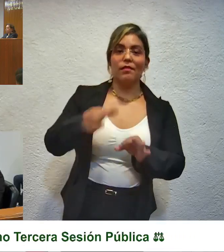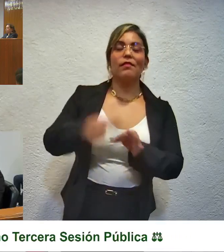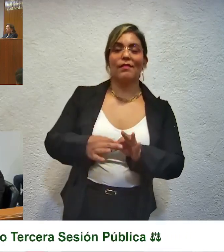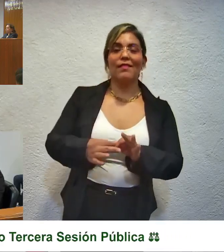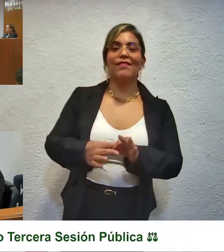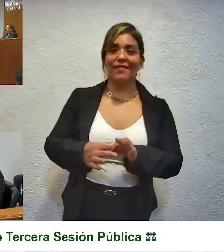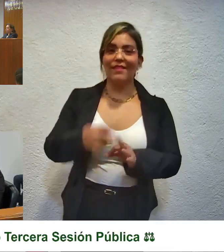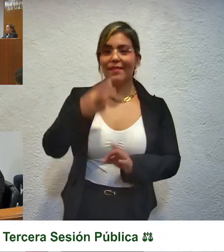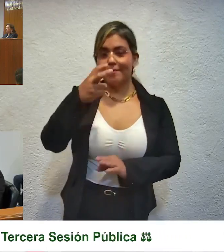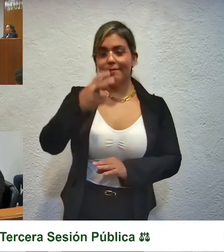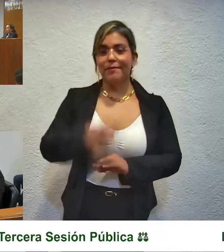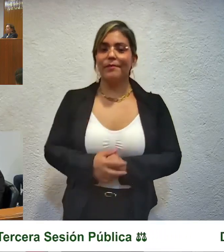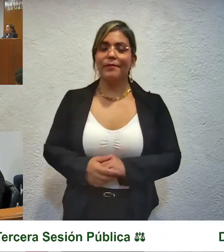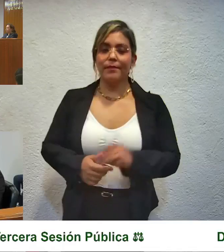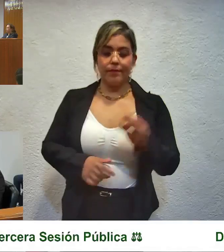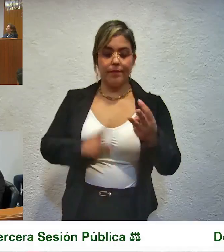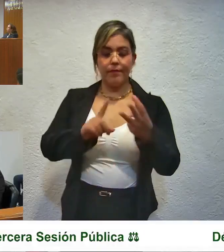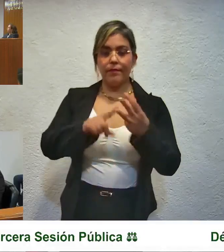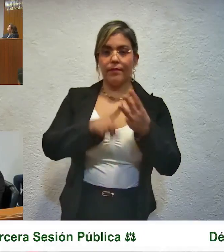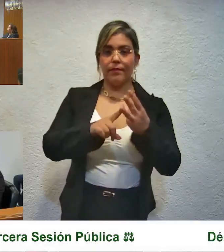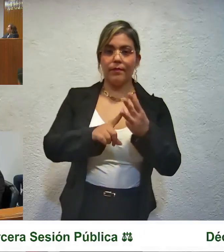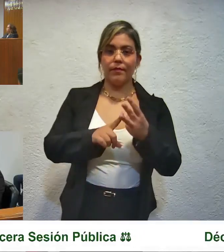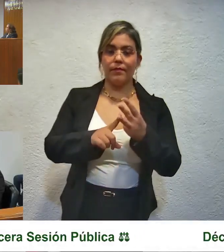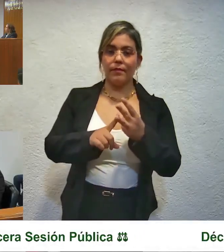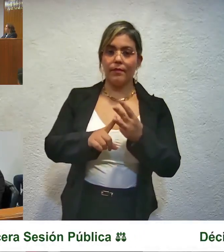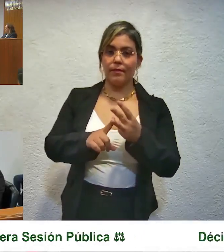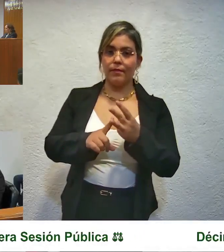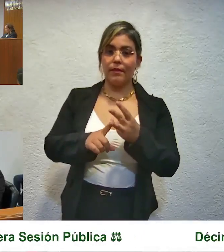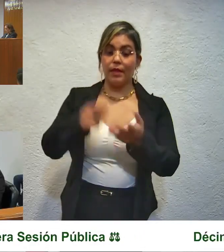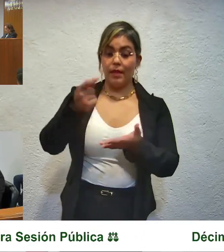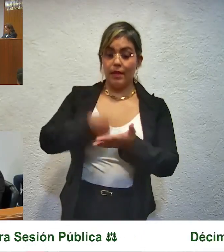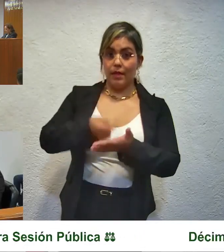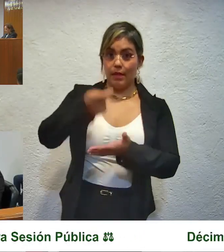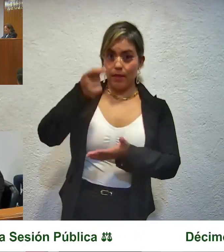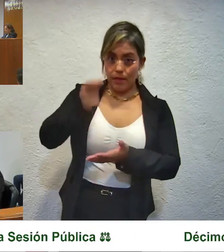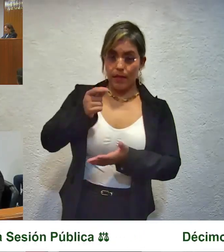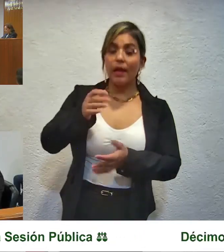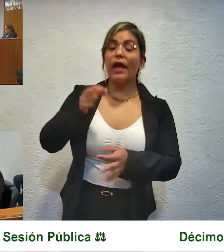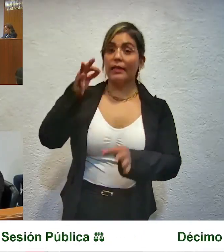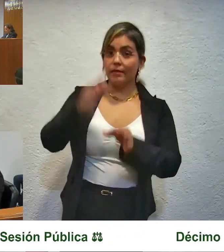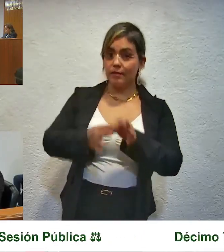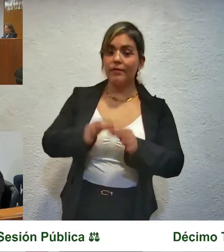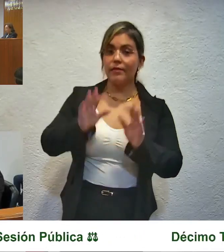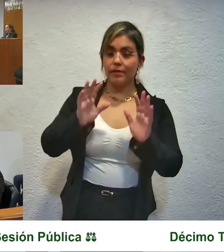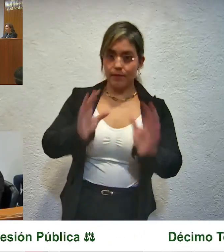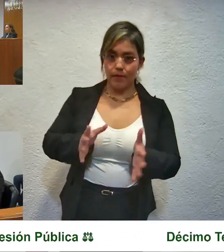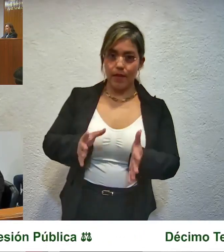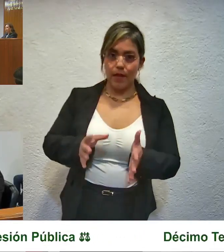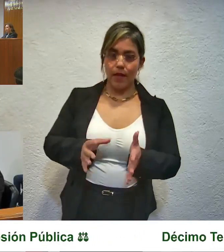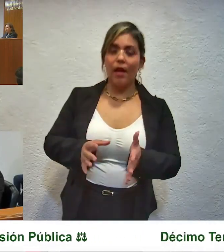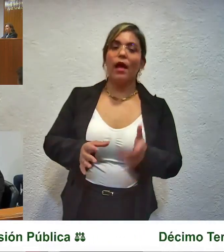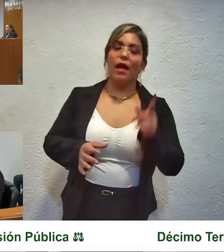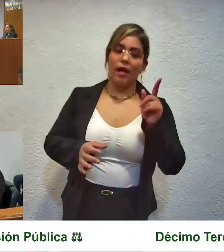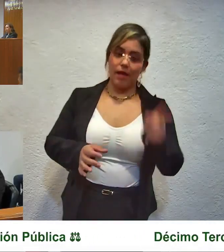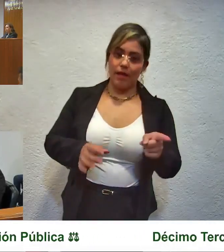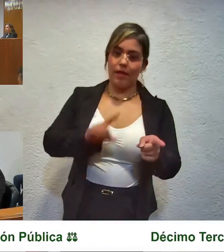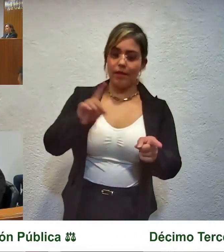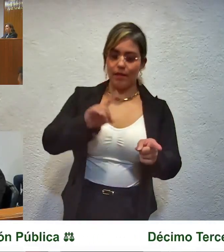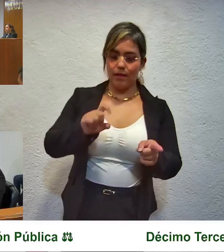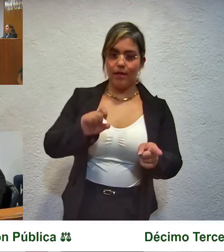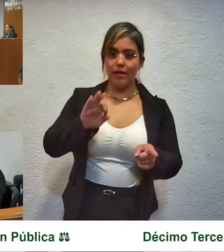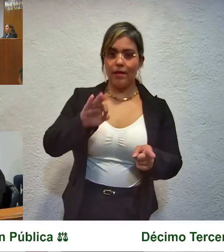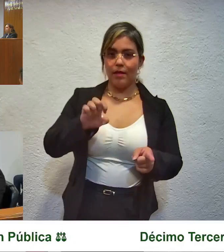en la presente sentencia. Tercero, una vez que la sentencia cause ejecutoria, inscríbase al ciudadano Carlos Seferino